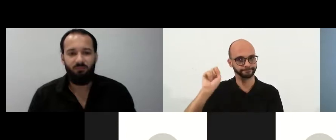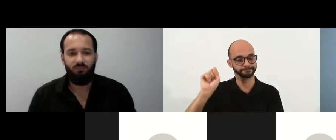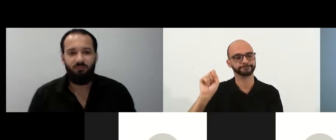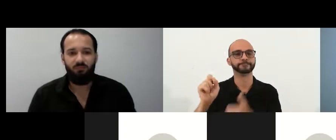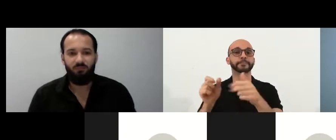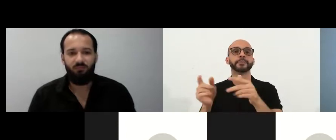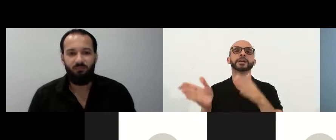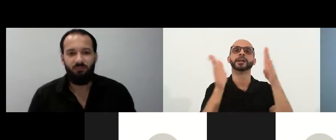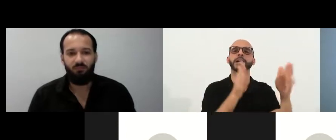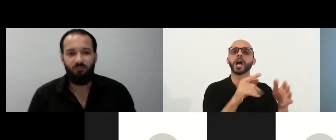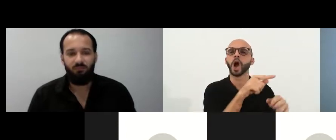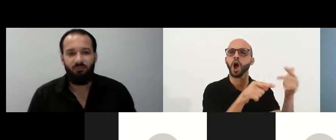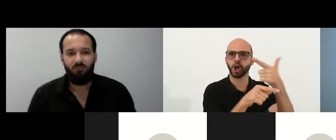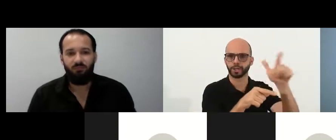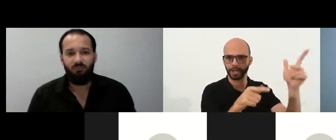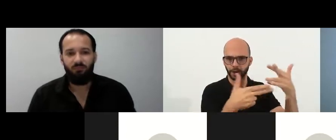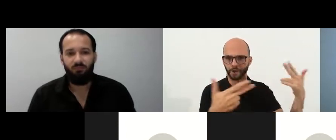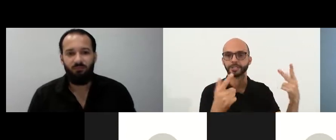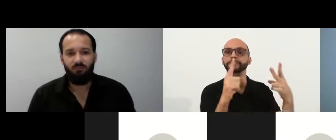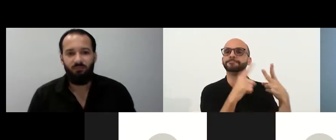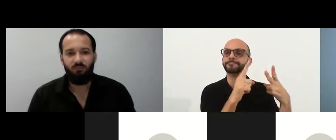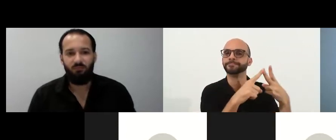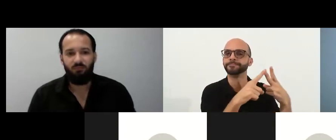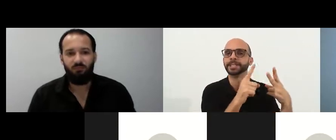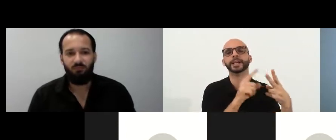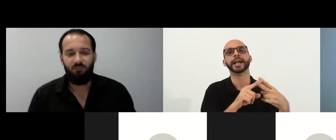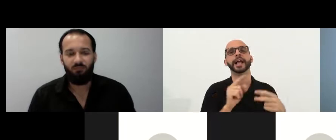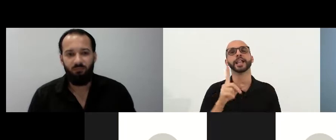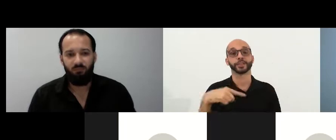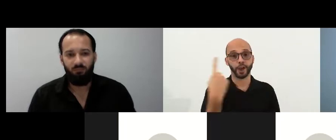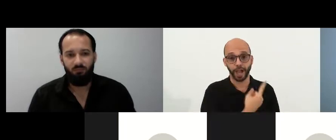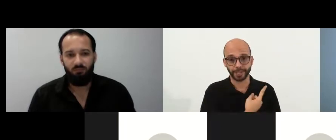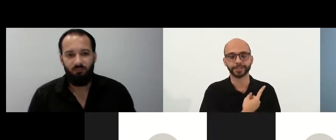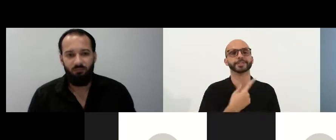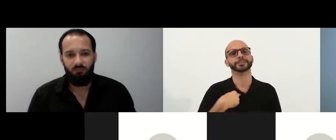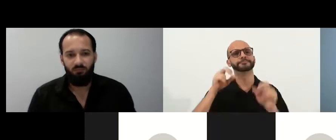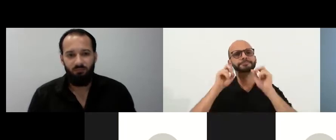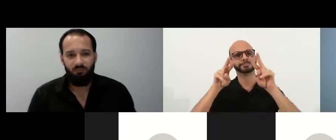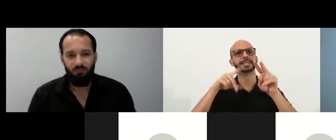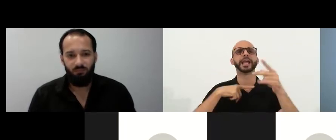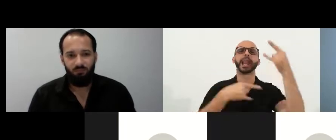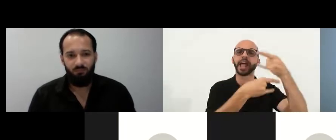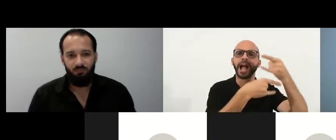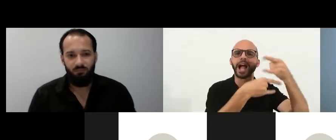consciência, precisa pensar em cima dessa temática também. Por outro lado, nós temos o